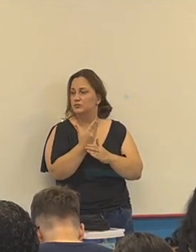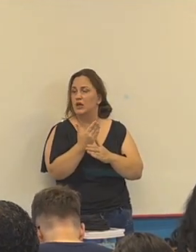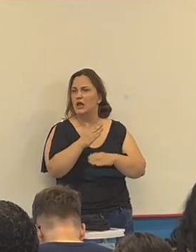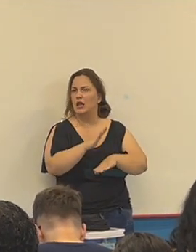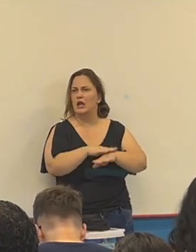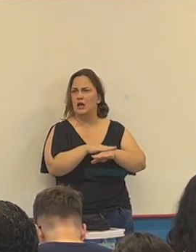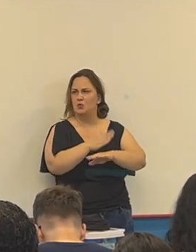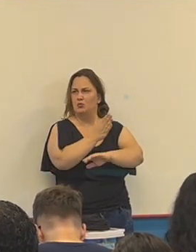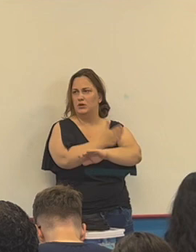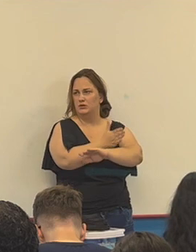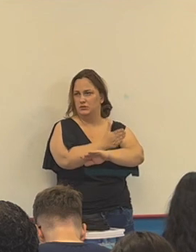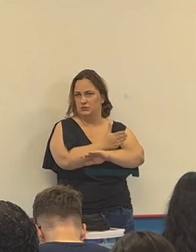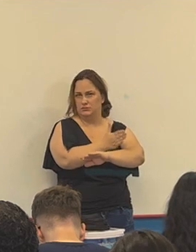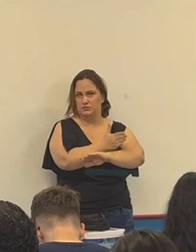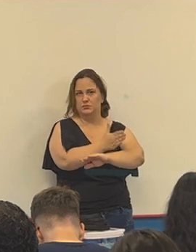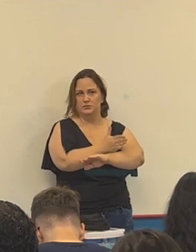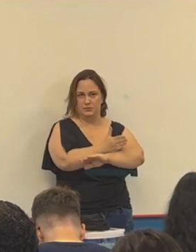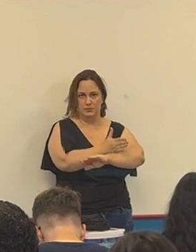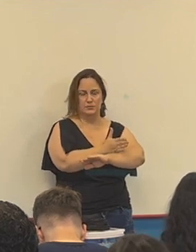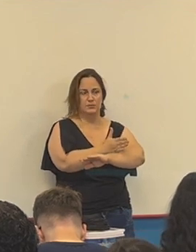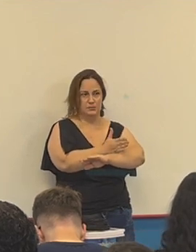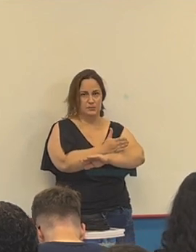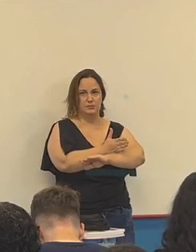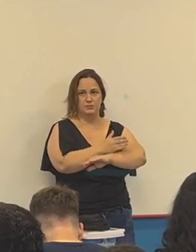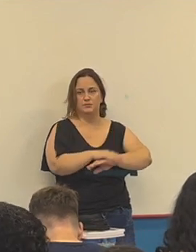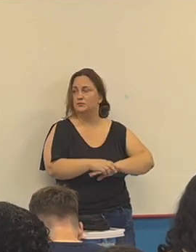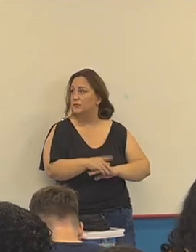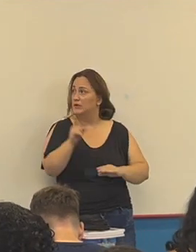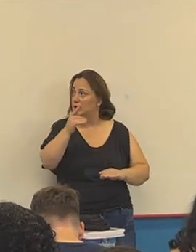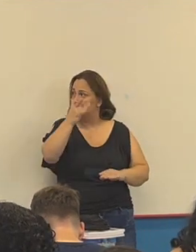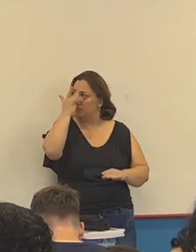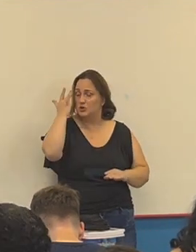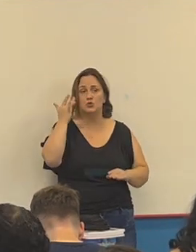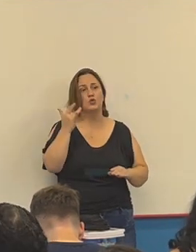lá da Idade Média, né, da Renascença,